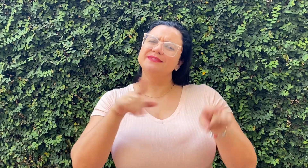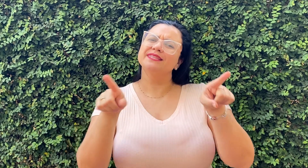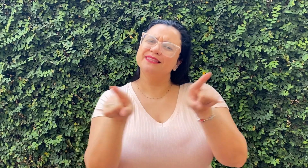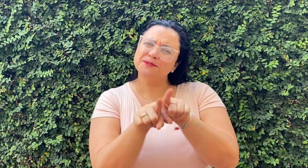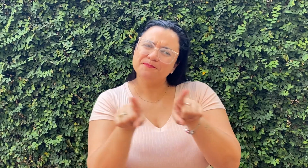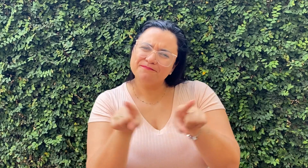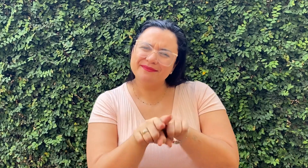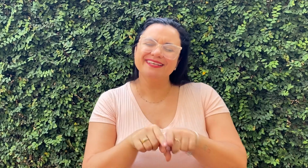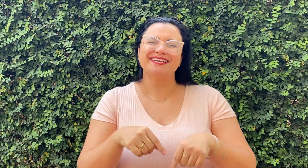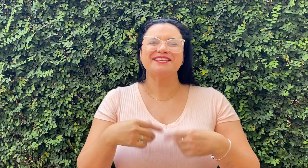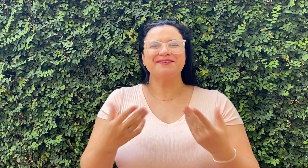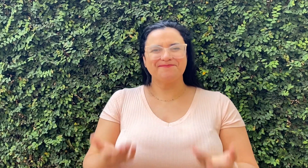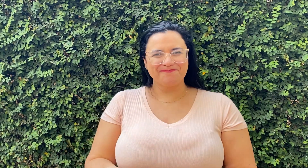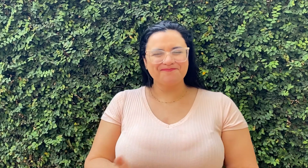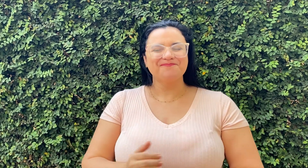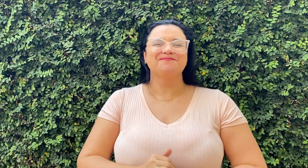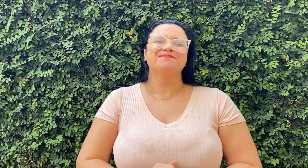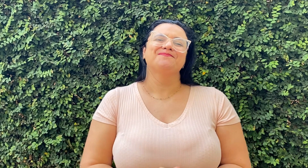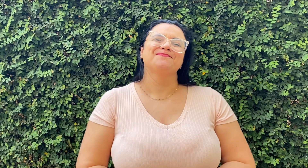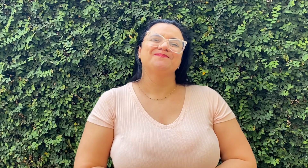Para mim também.